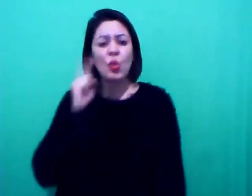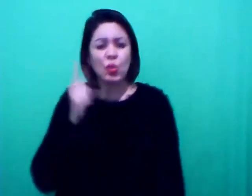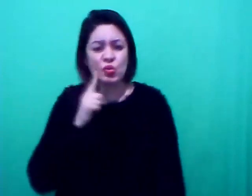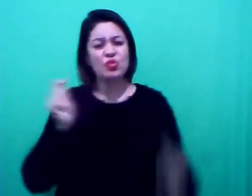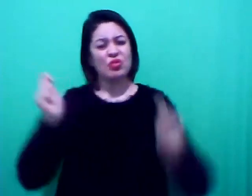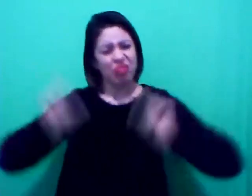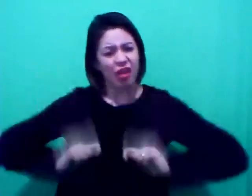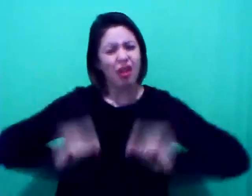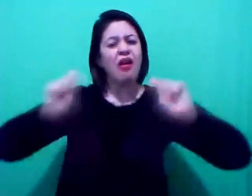pesado.